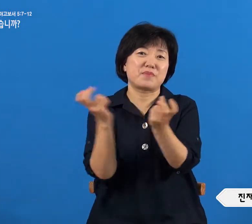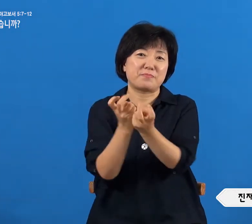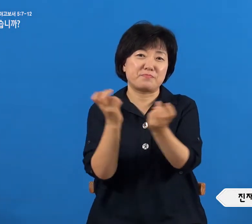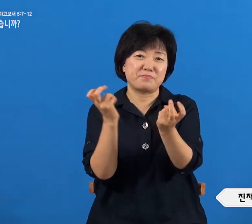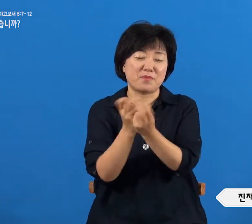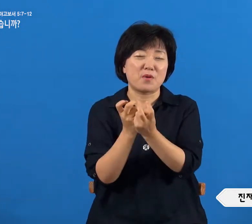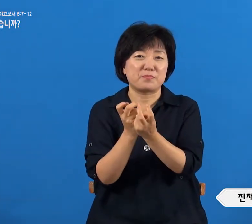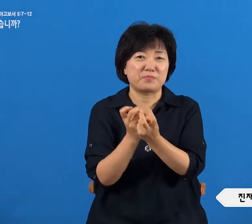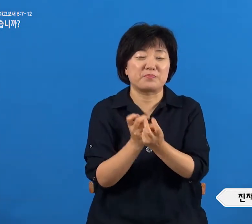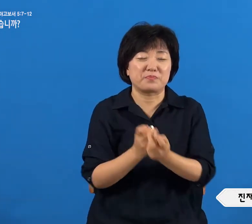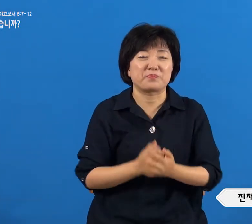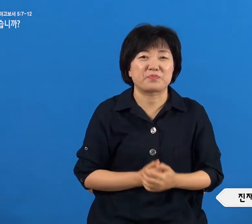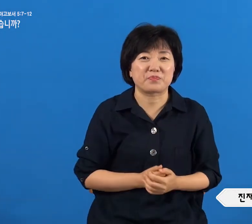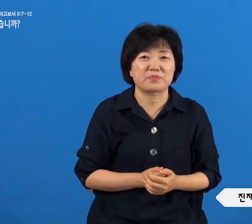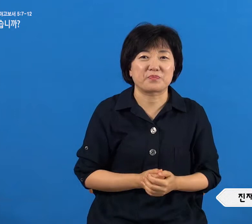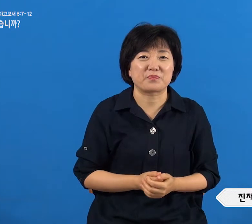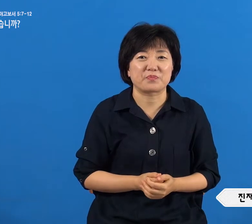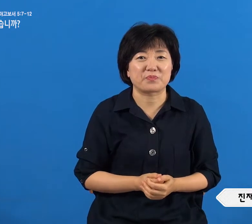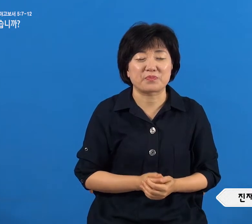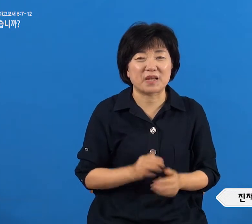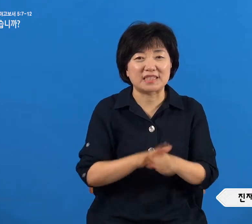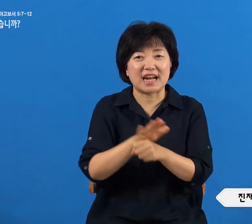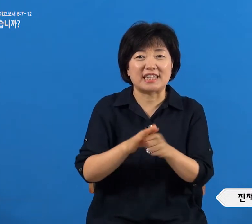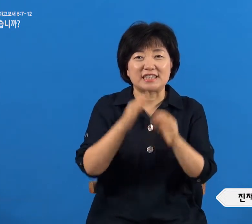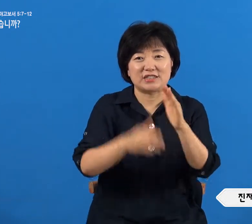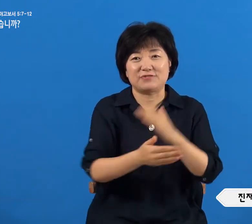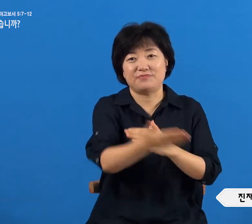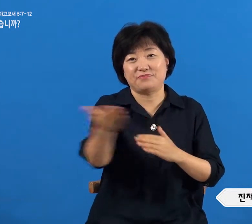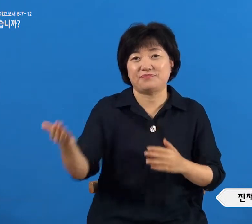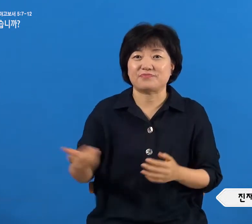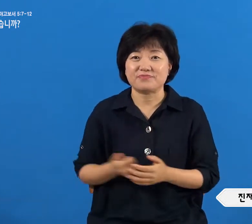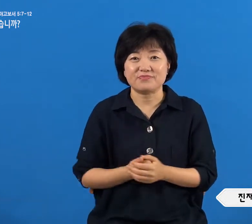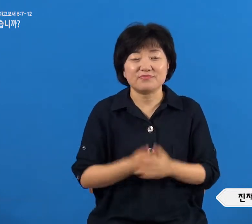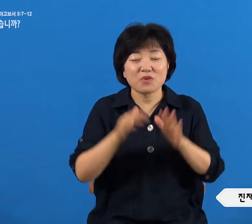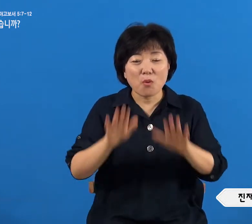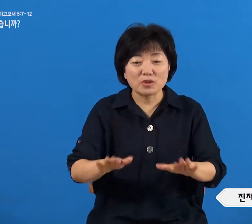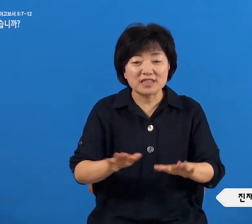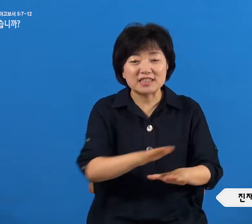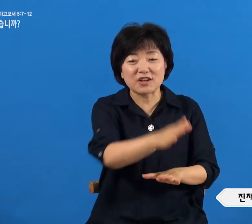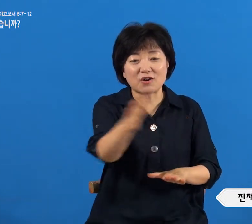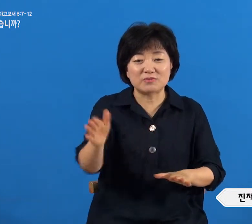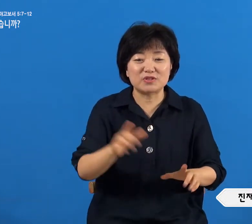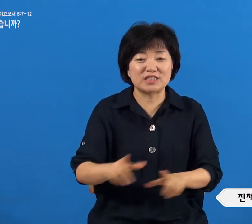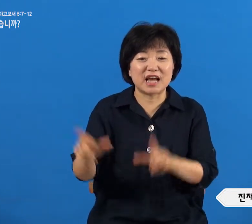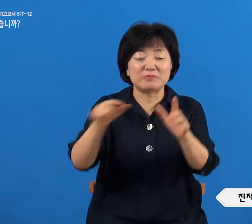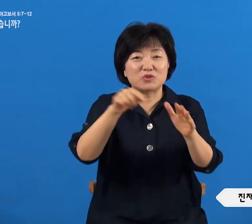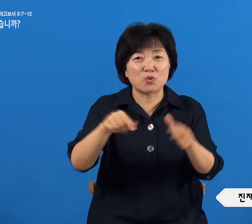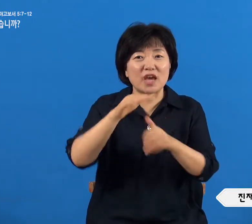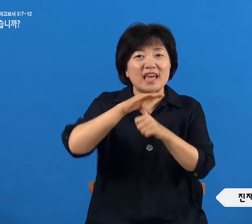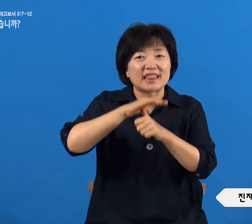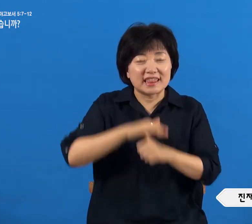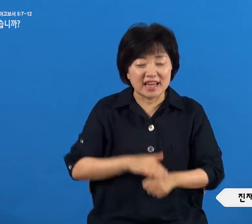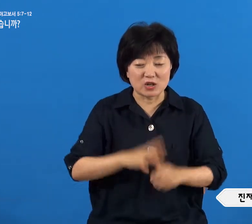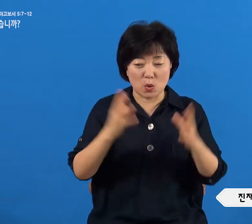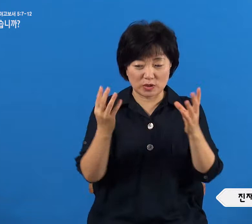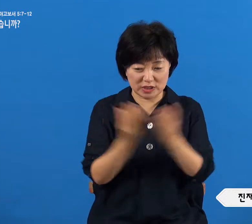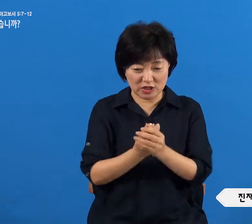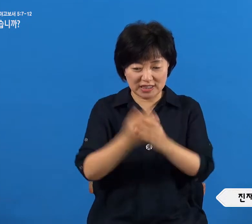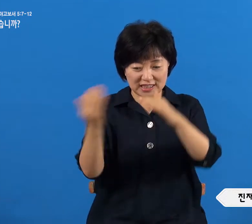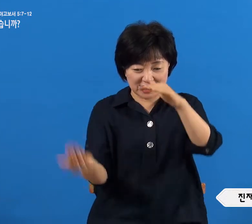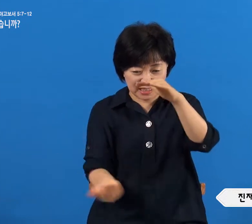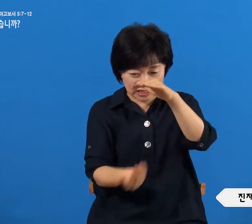성경은 말씀합니다. 사랑하는 여러분, 오늘 여러분과 제 삶 가운데 인내를